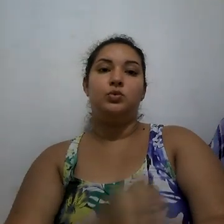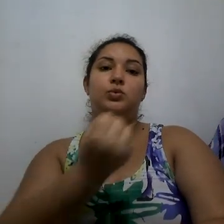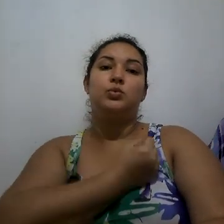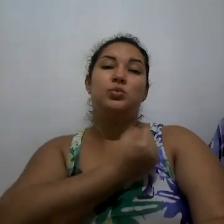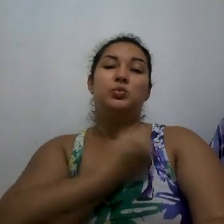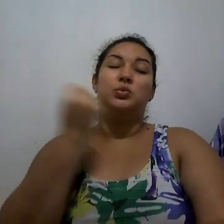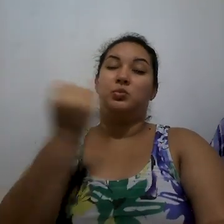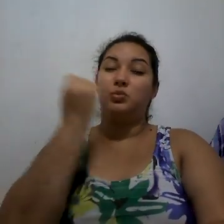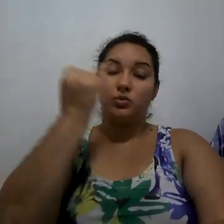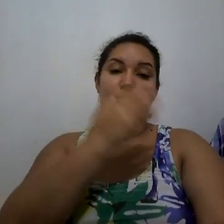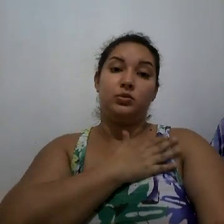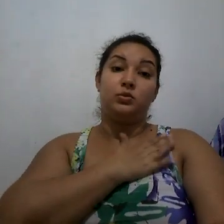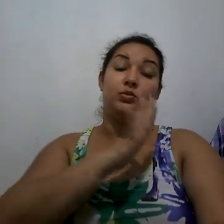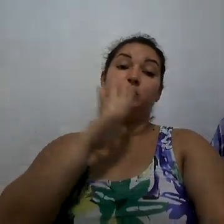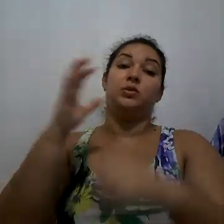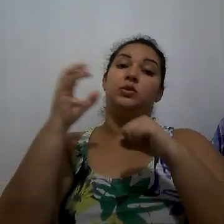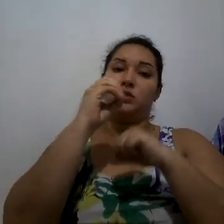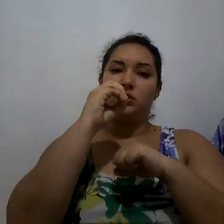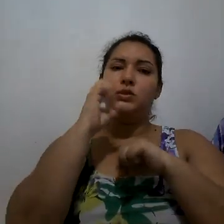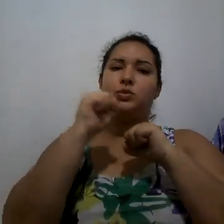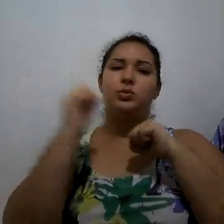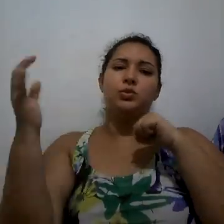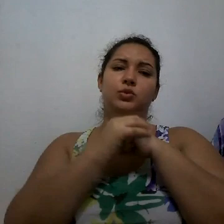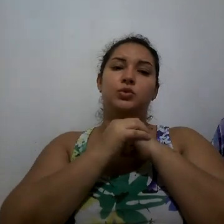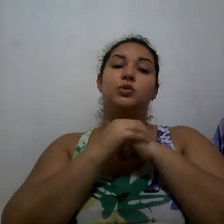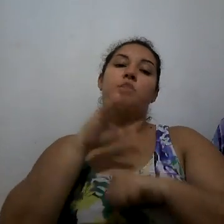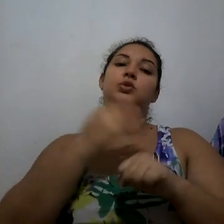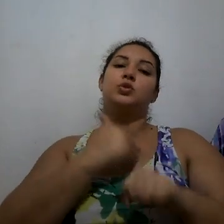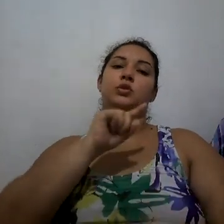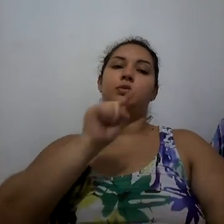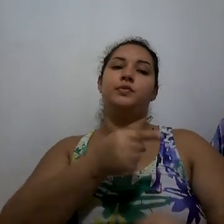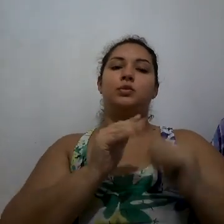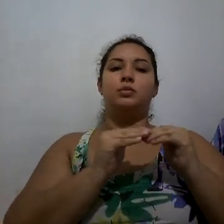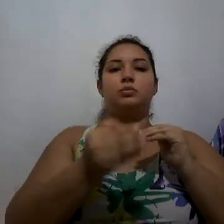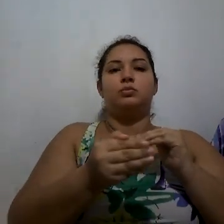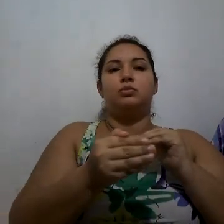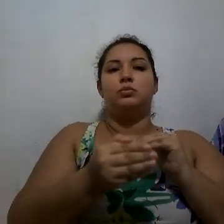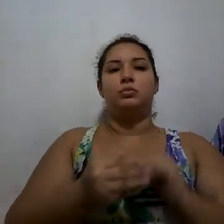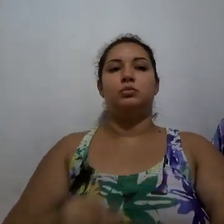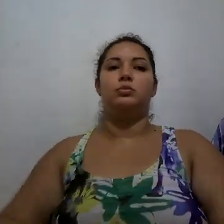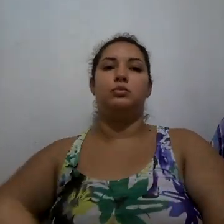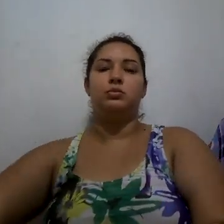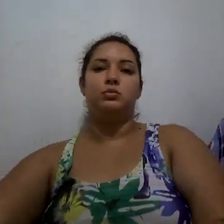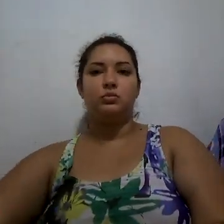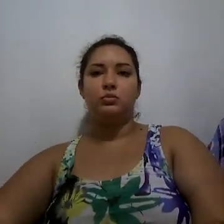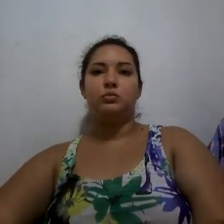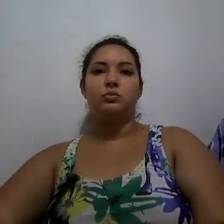mas o 0 eu pude omitir. Então eu só andei com a vírgula aqui, dei com a vírgula 1, 2,